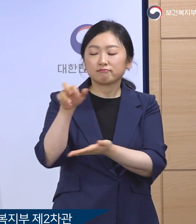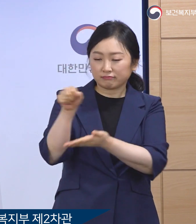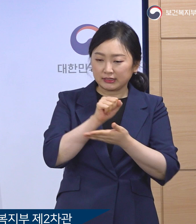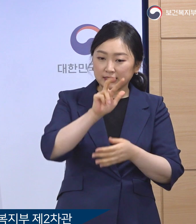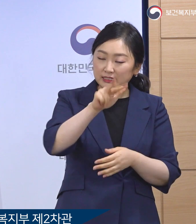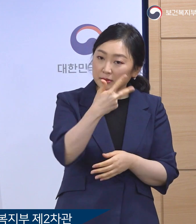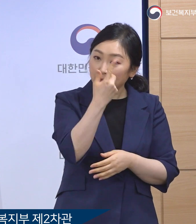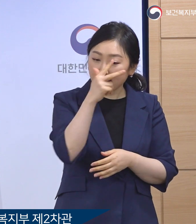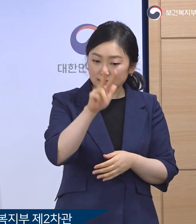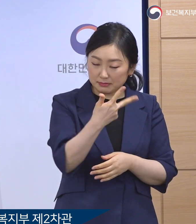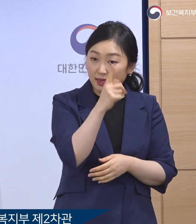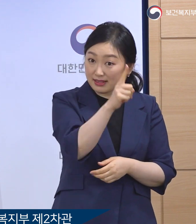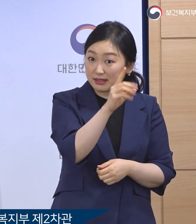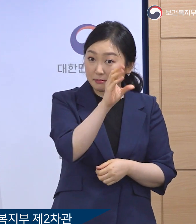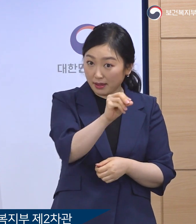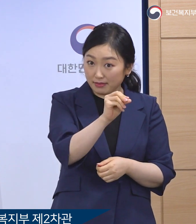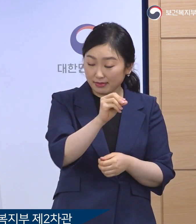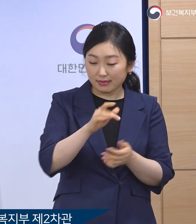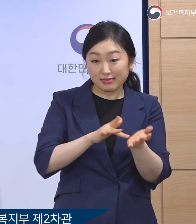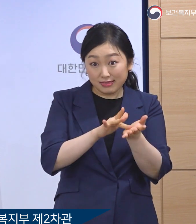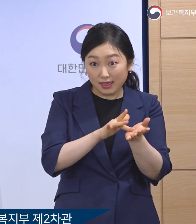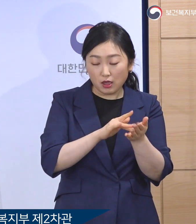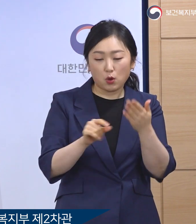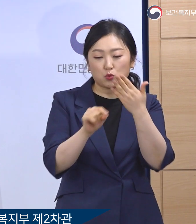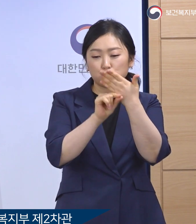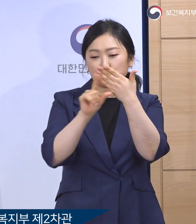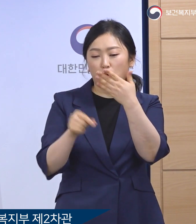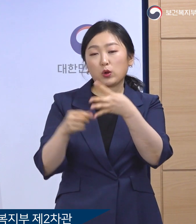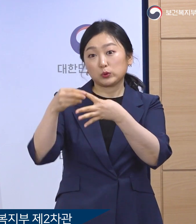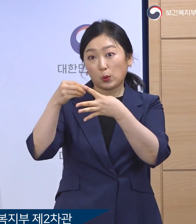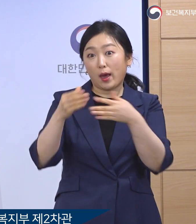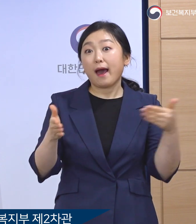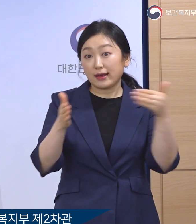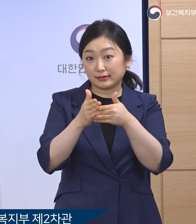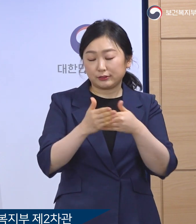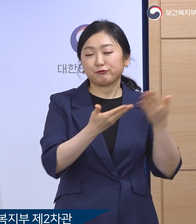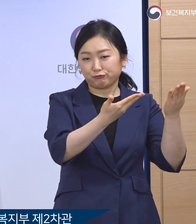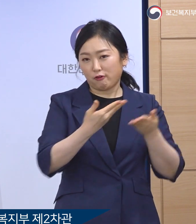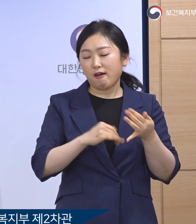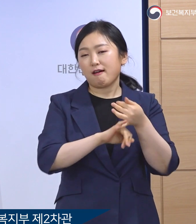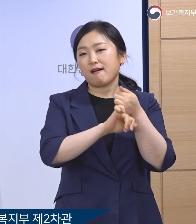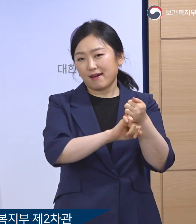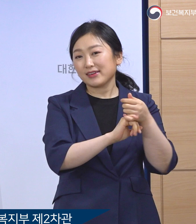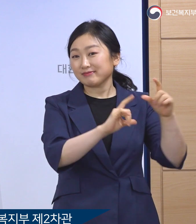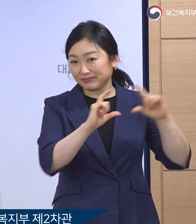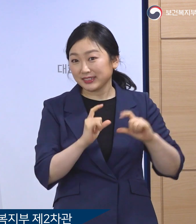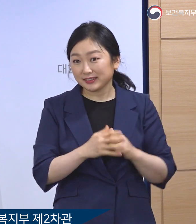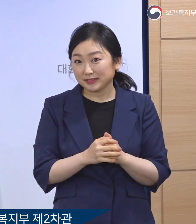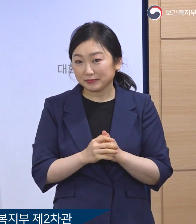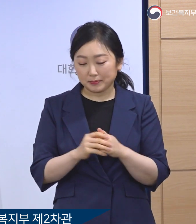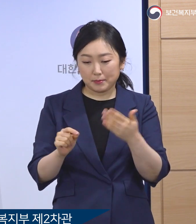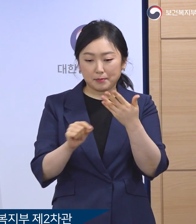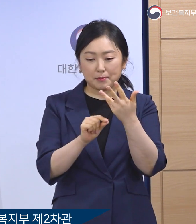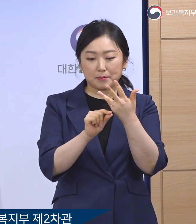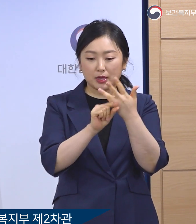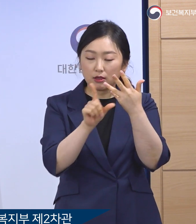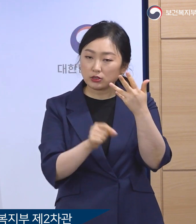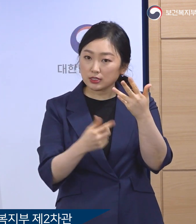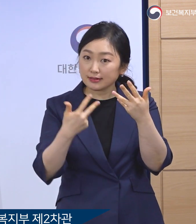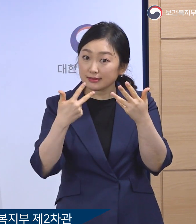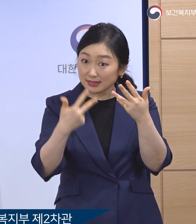회분을 9월 첫째 주까지 공급하기로 알려왔습니다. 이로써 8월 7일